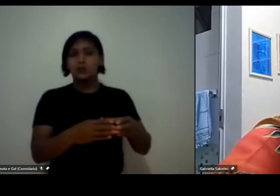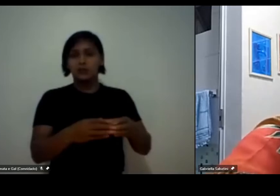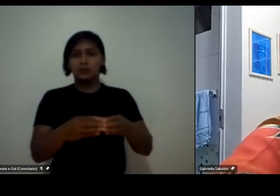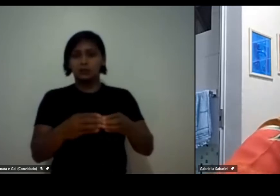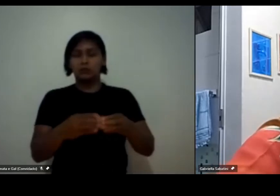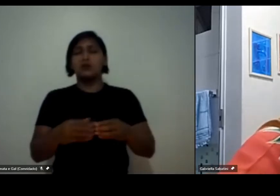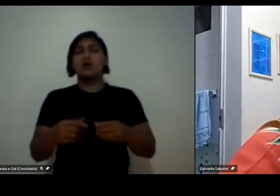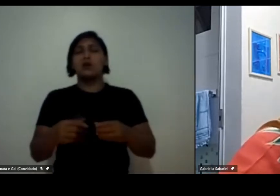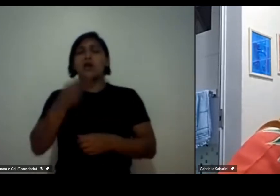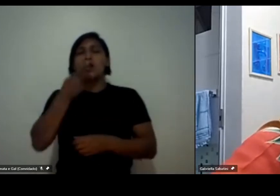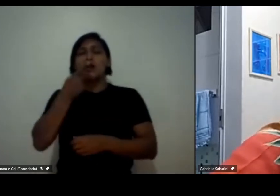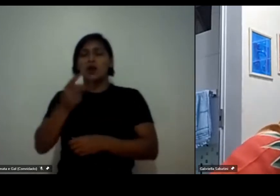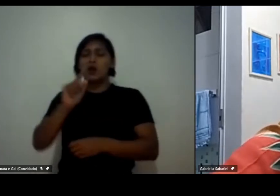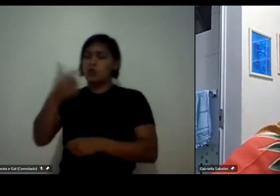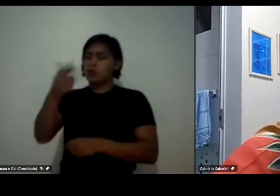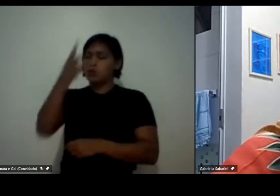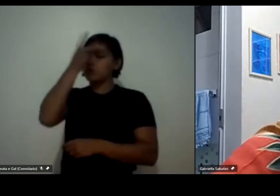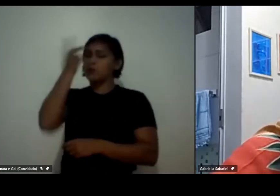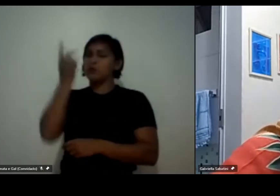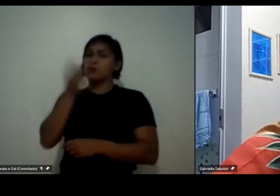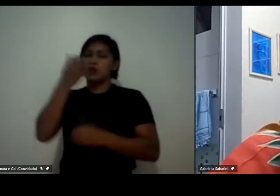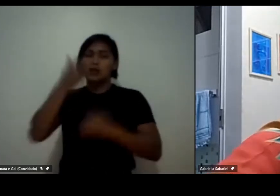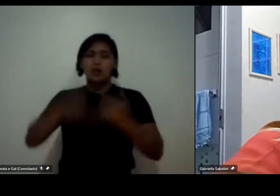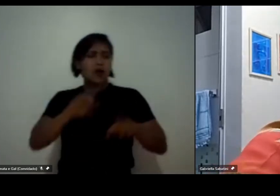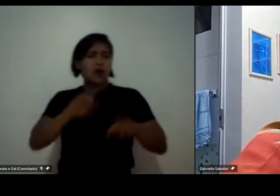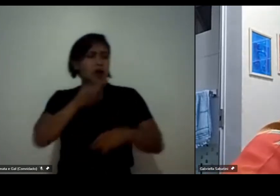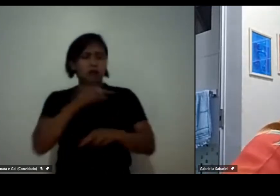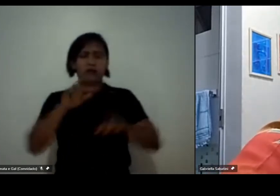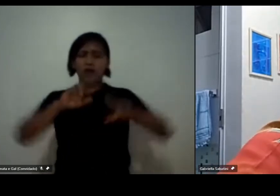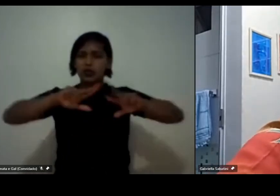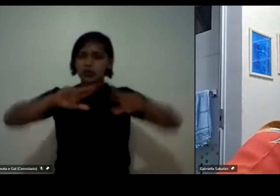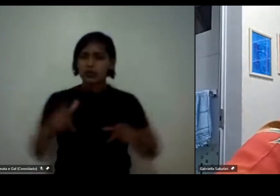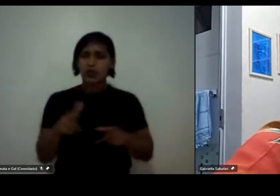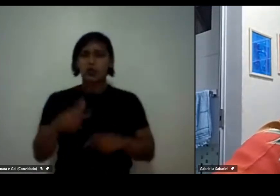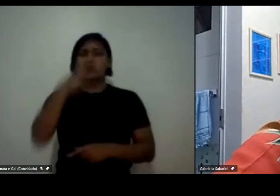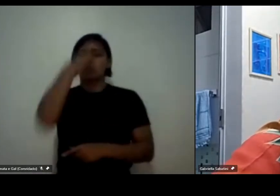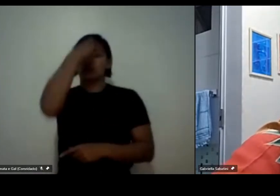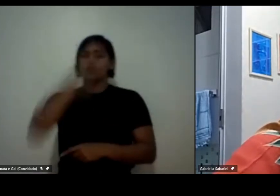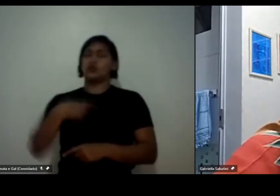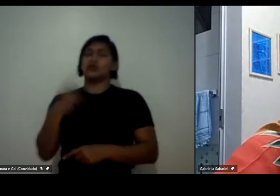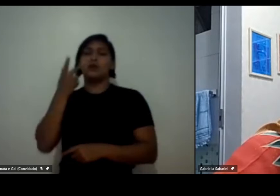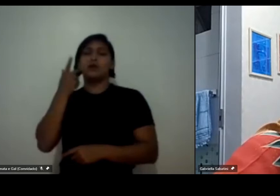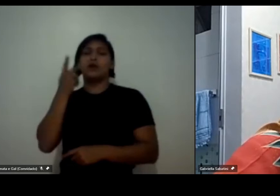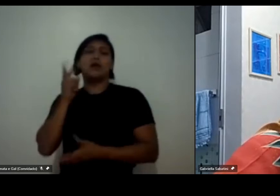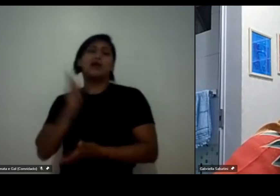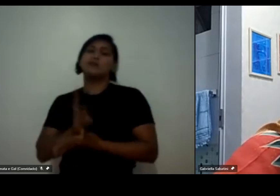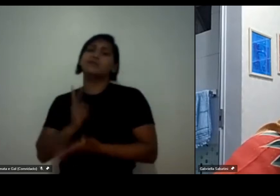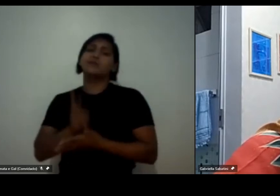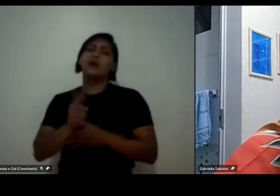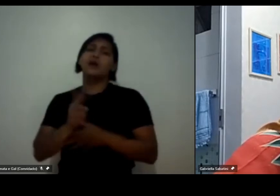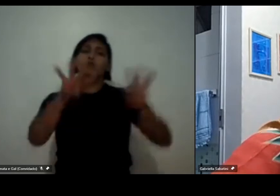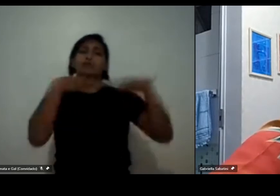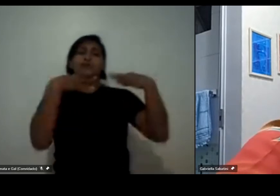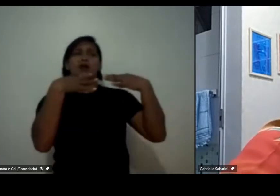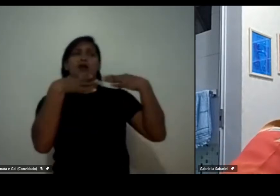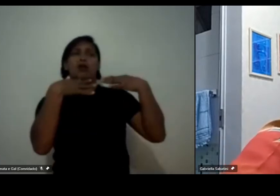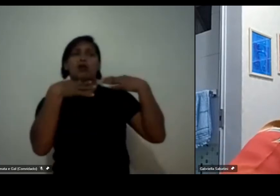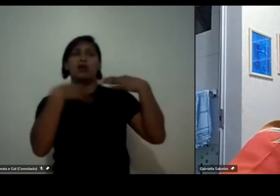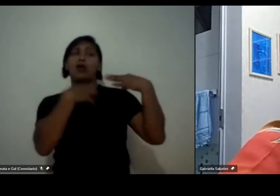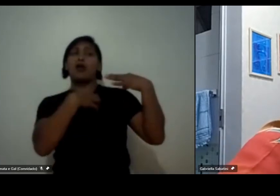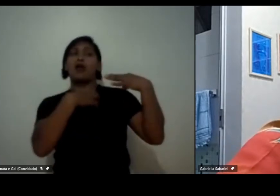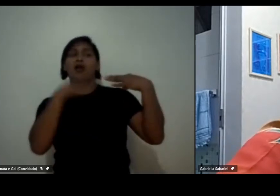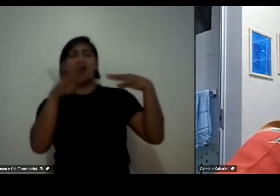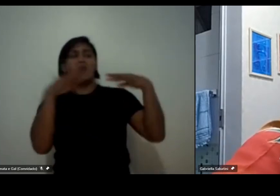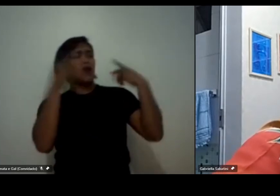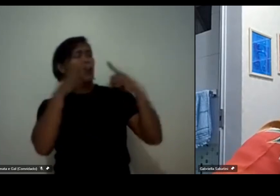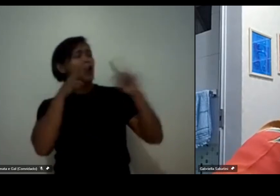diz: se você é diferente da norma, dos corpos normativos, sempre vai chamar atenção de alguma forma. Não